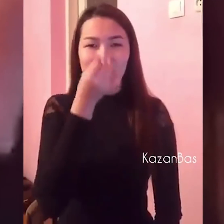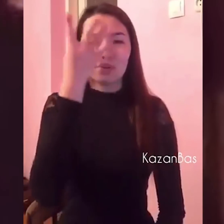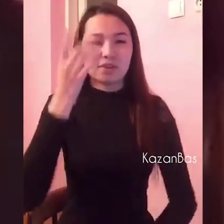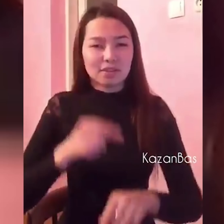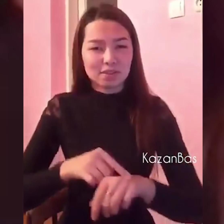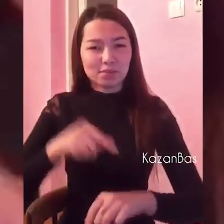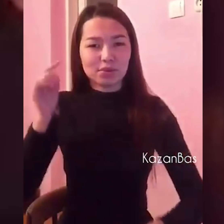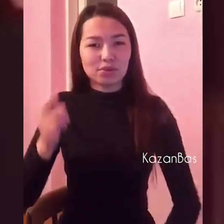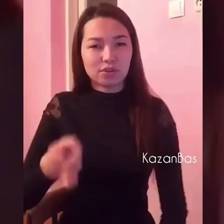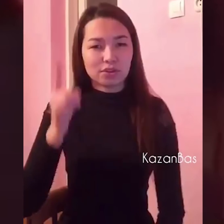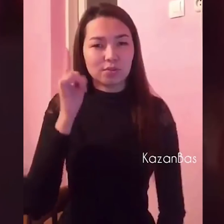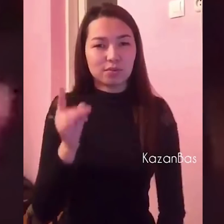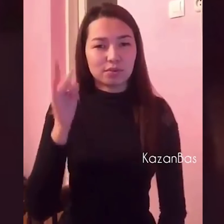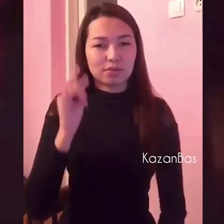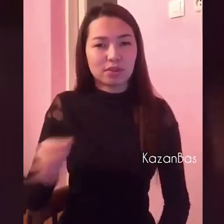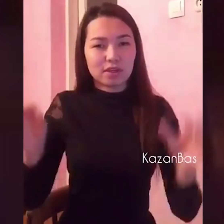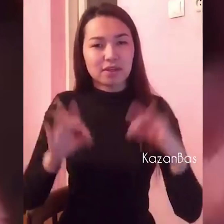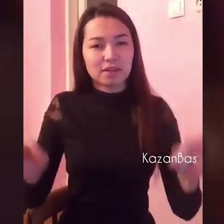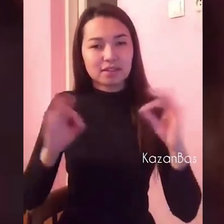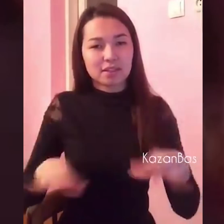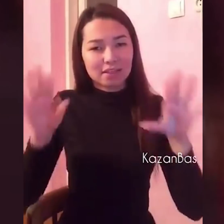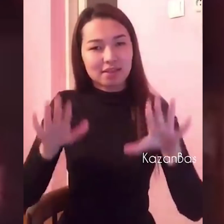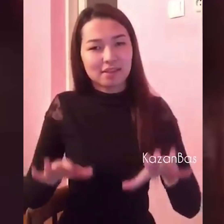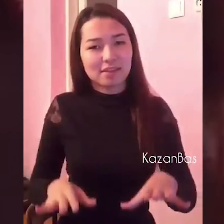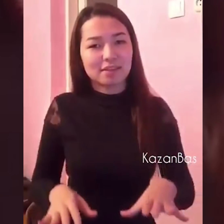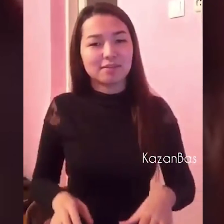жүрегім. Күлдей сезім бір жүректе бірін жарар кез келді.